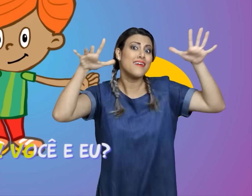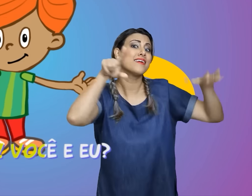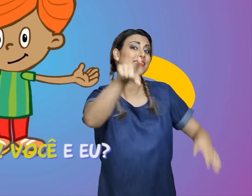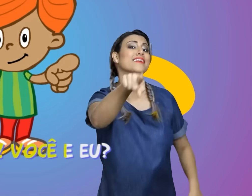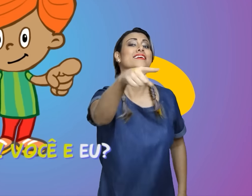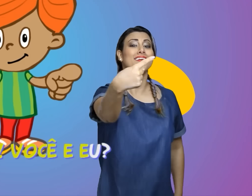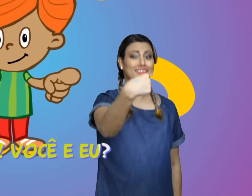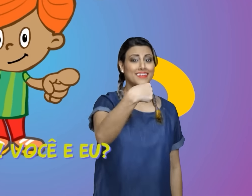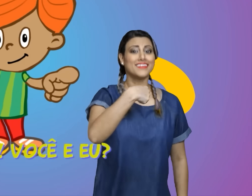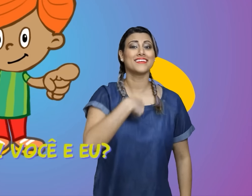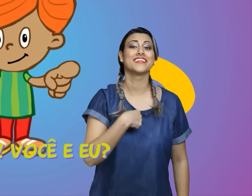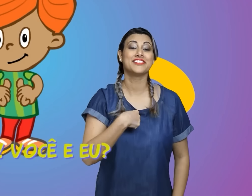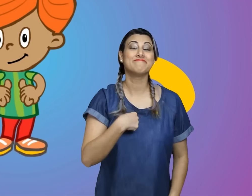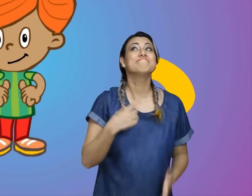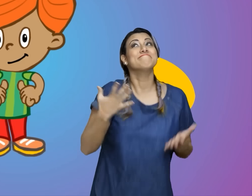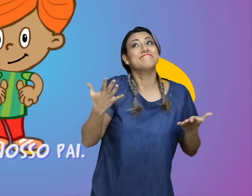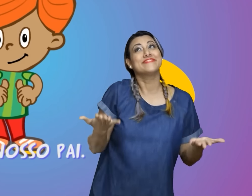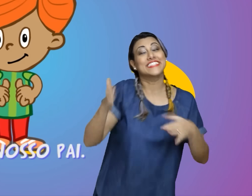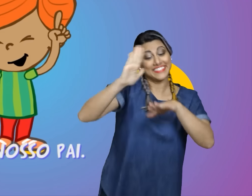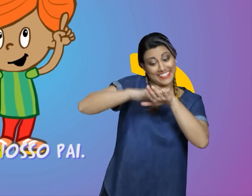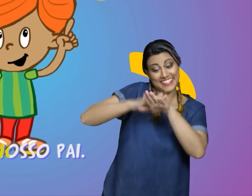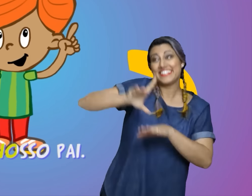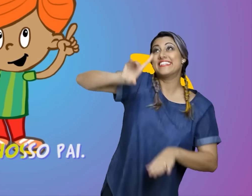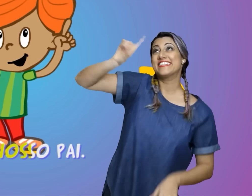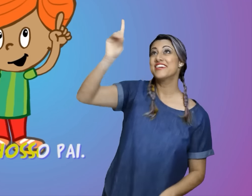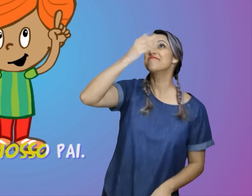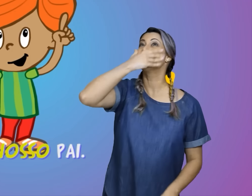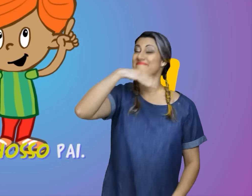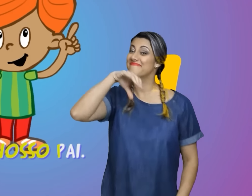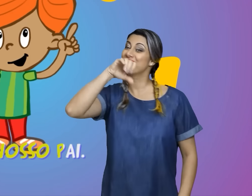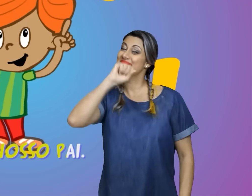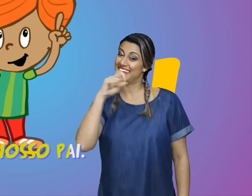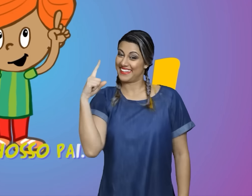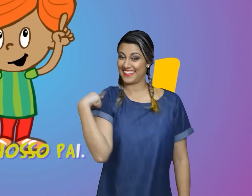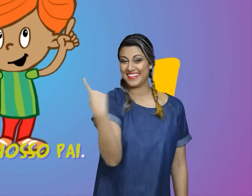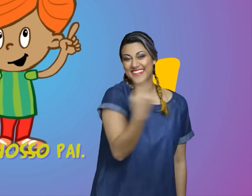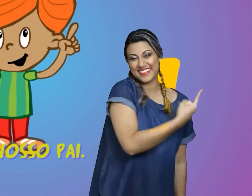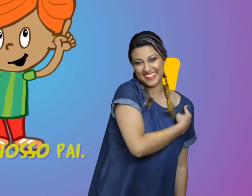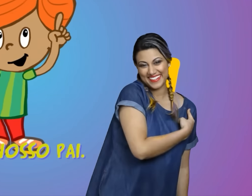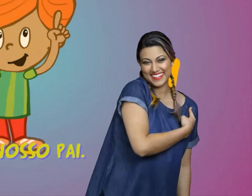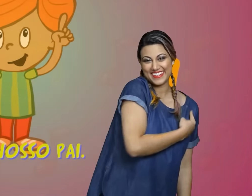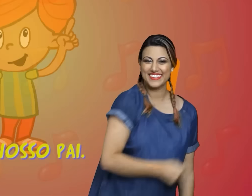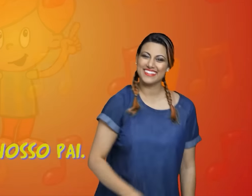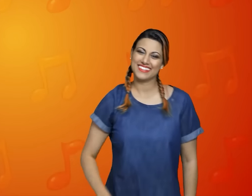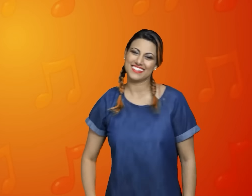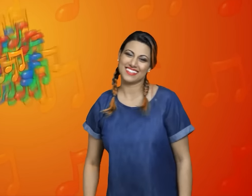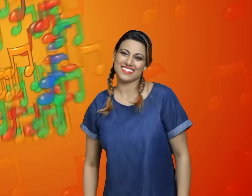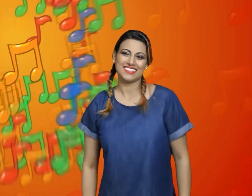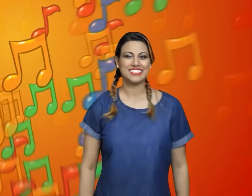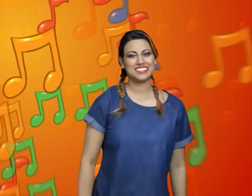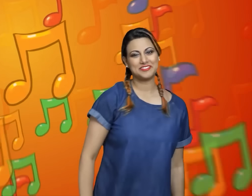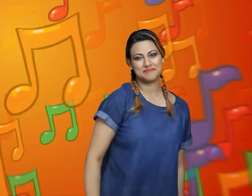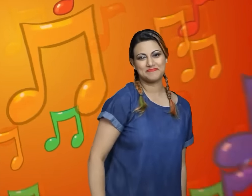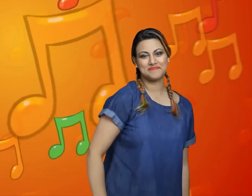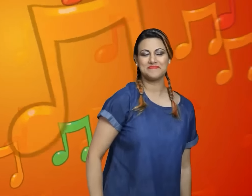fez você e eu? Deus, nosso Pai.